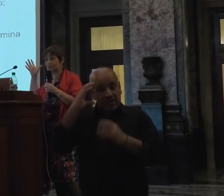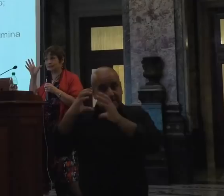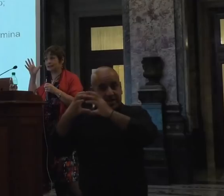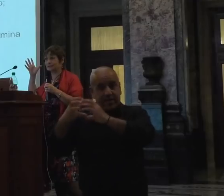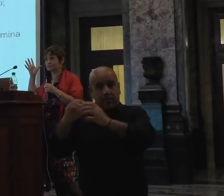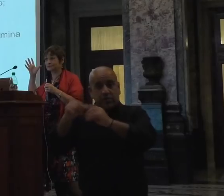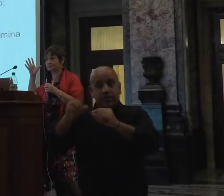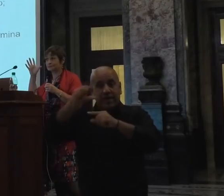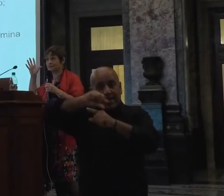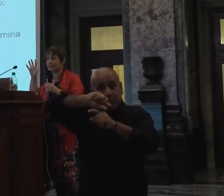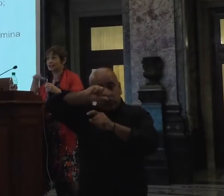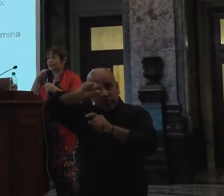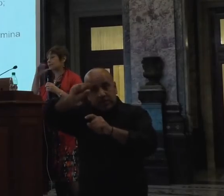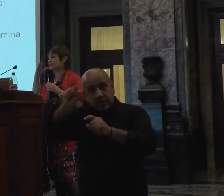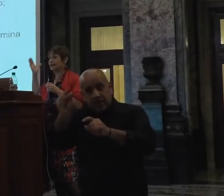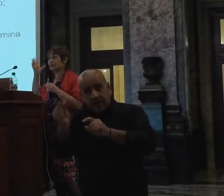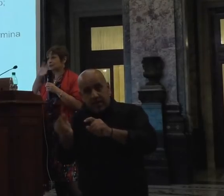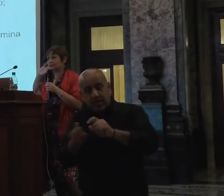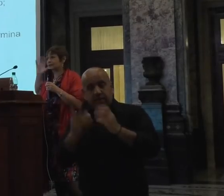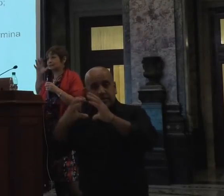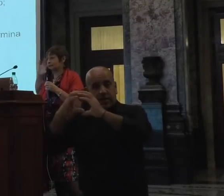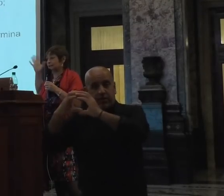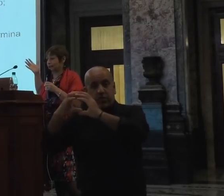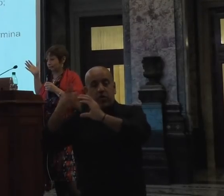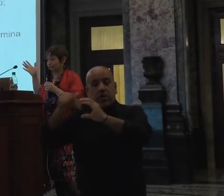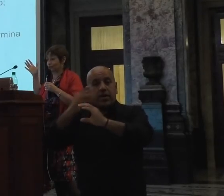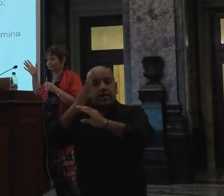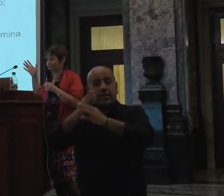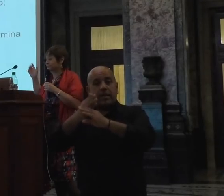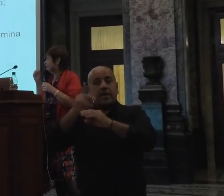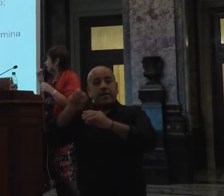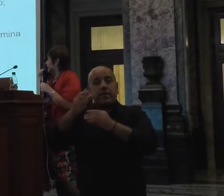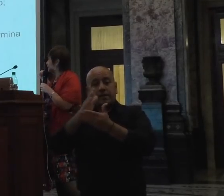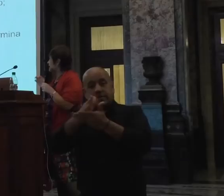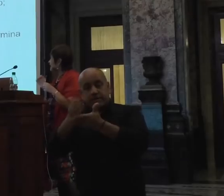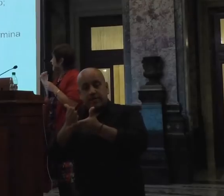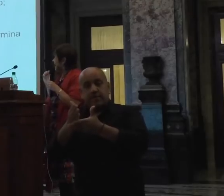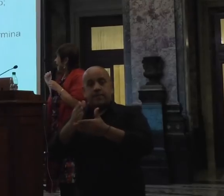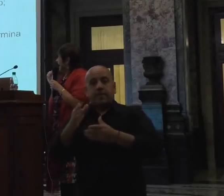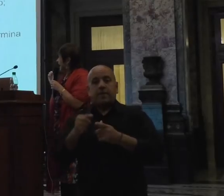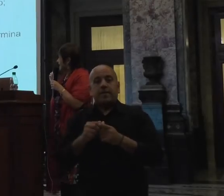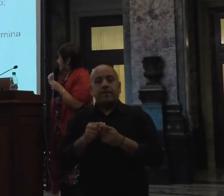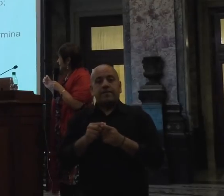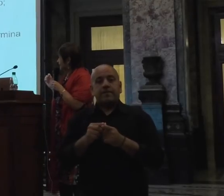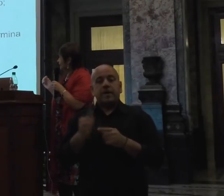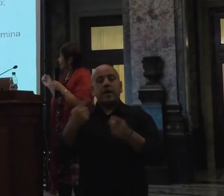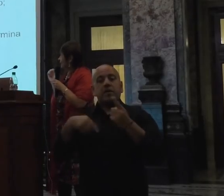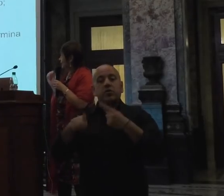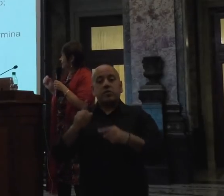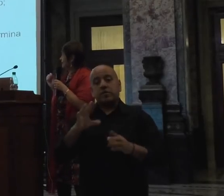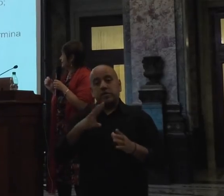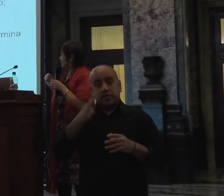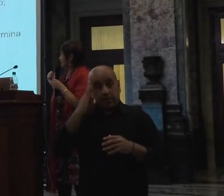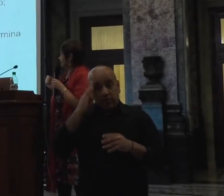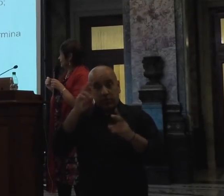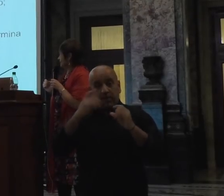a la corteza. Y la mitad de la corteza se dedica a visión. Entonces, sabiendo que